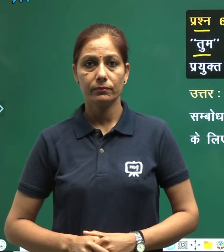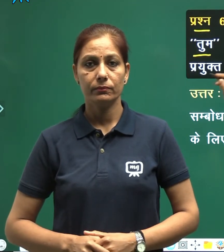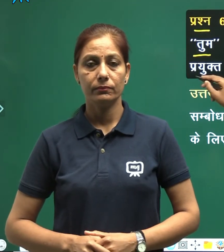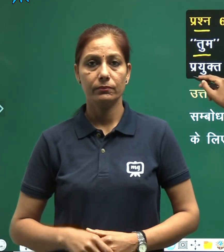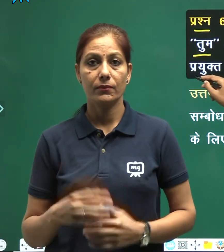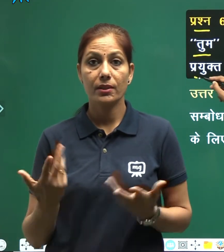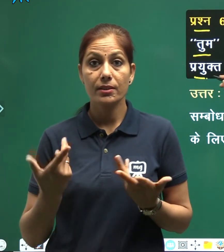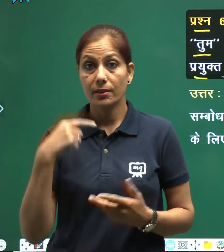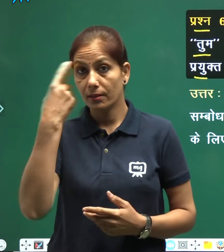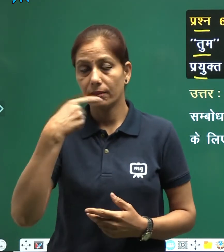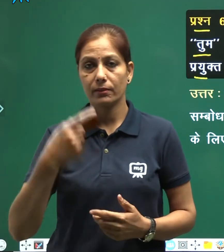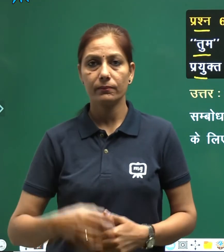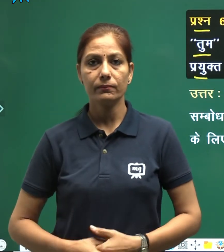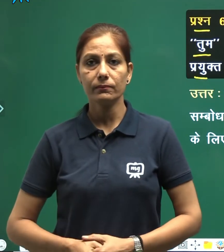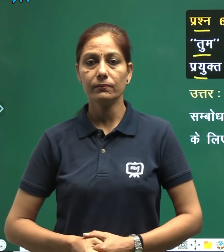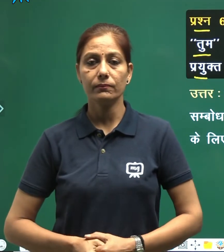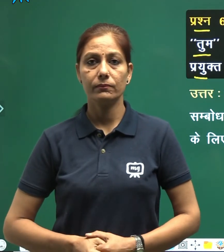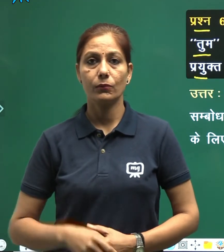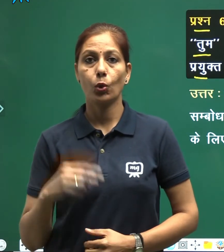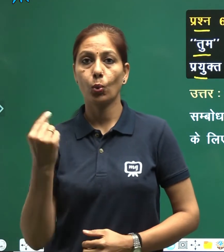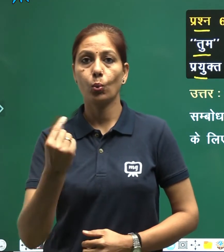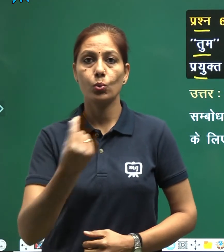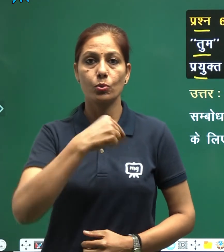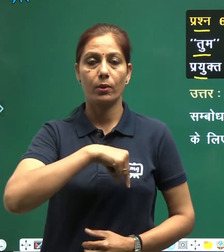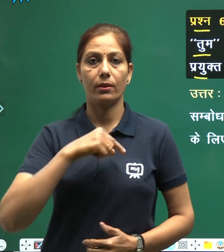किसके लिए प्रयुक्त हुआ है?